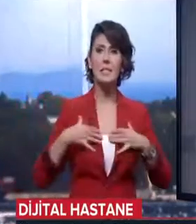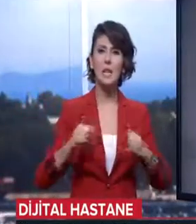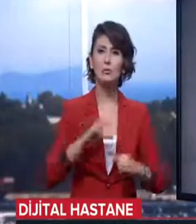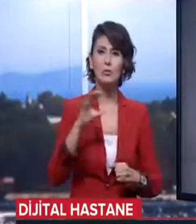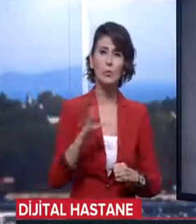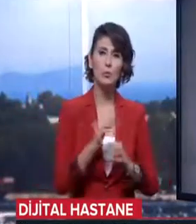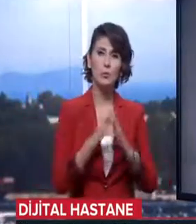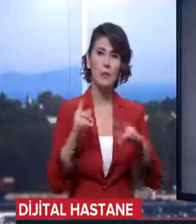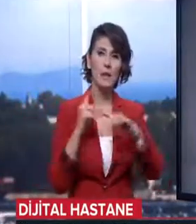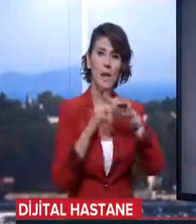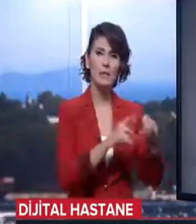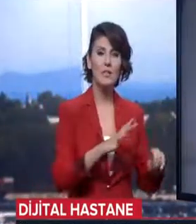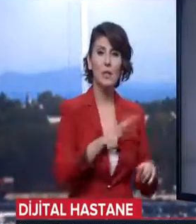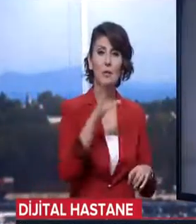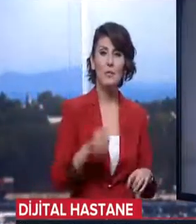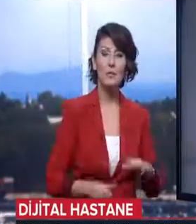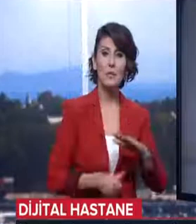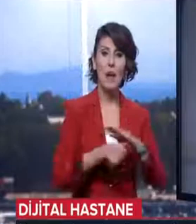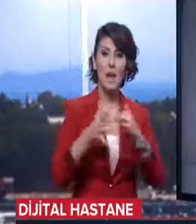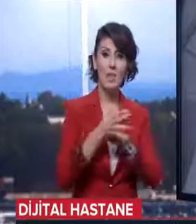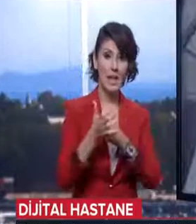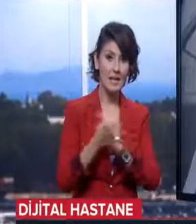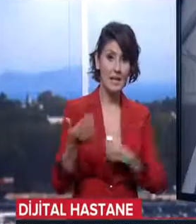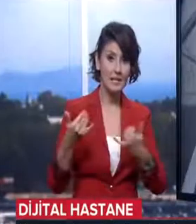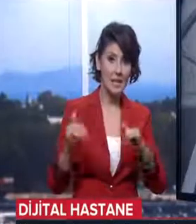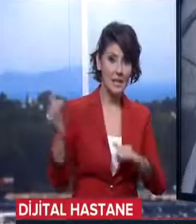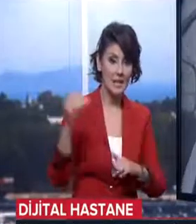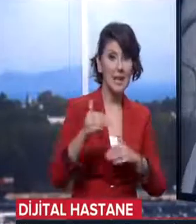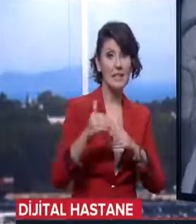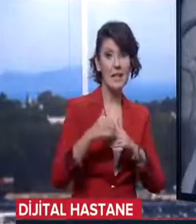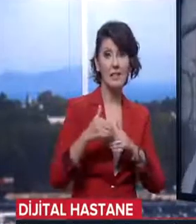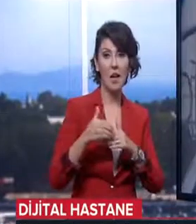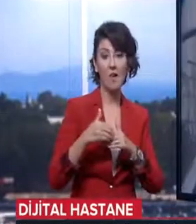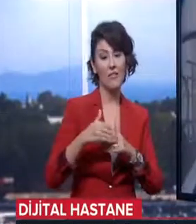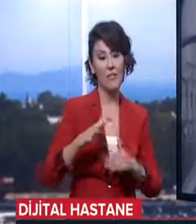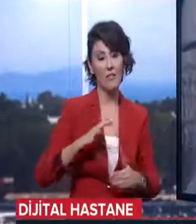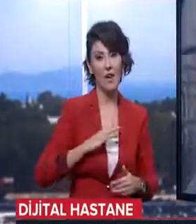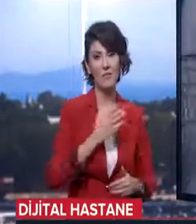sağlayacak. Turizm başkenti Antalya'ya tatile gelenler tedavi imkanı bulacak.